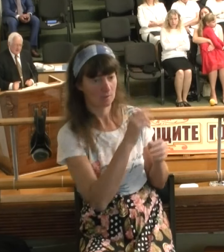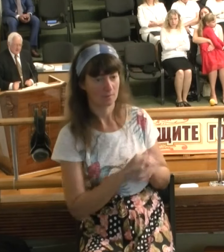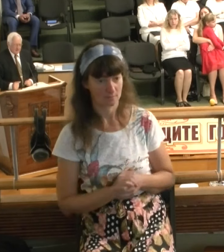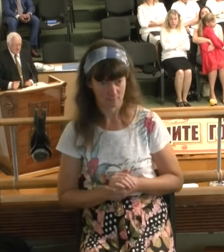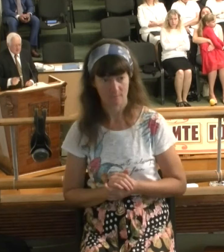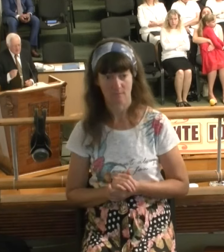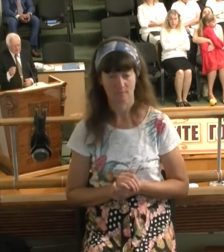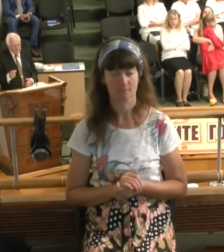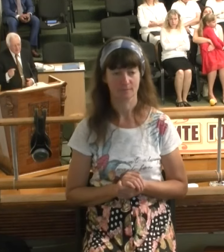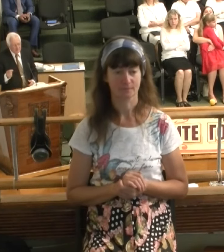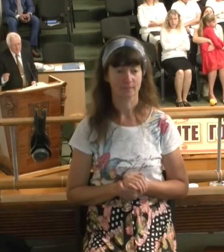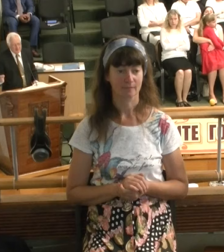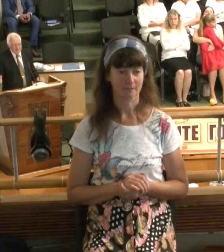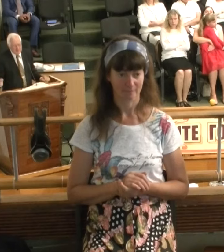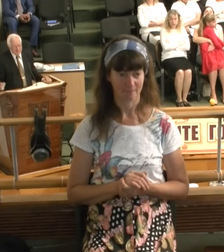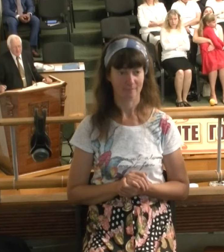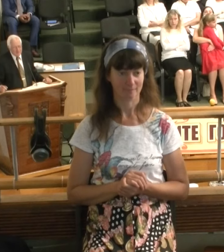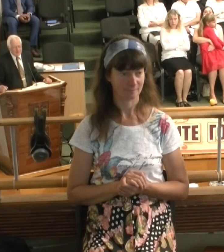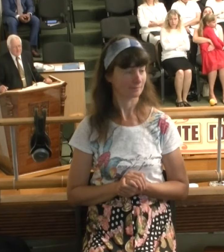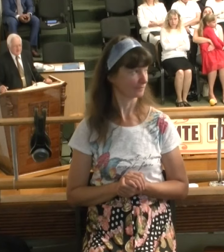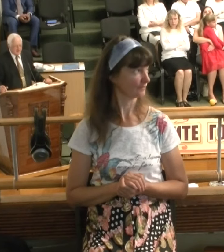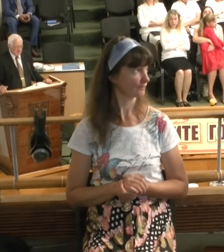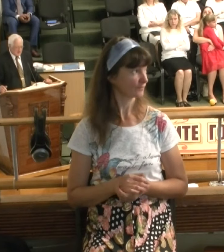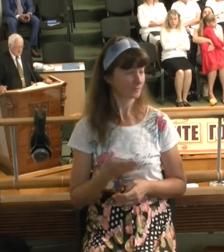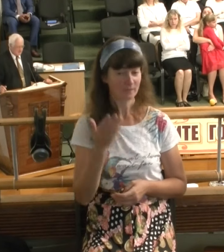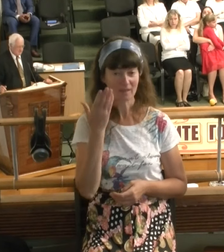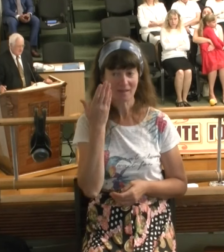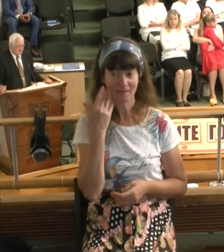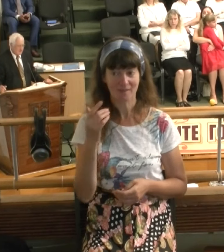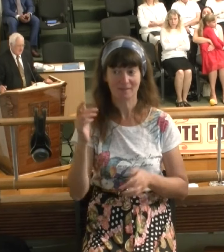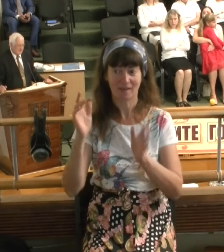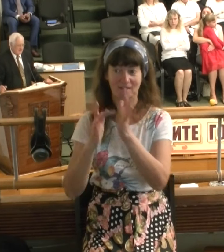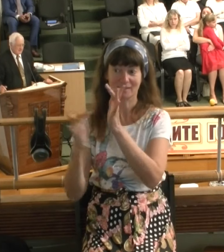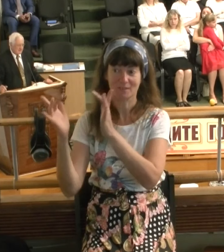чувствование. Когда Христос спрашивал учеников, где вера ваша?